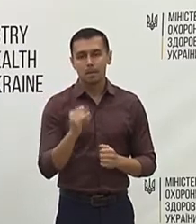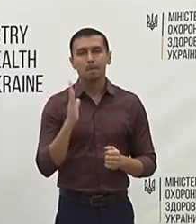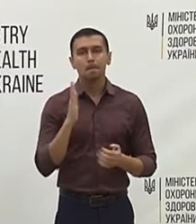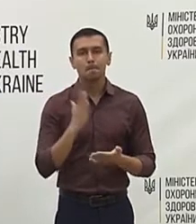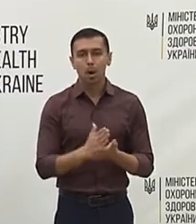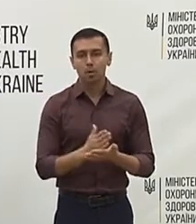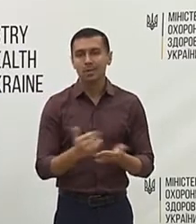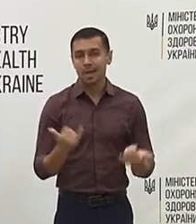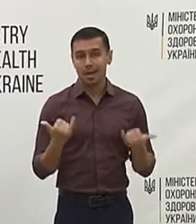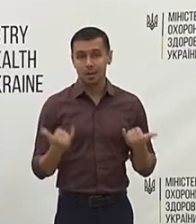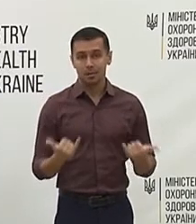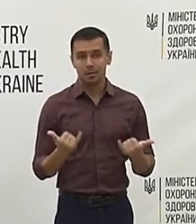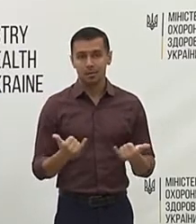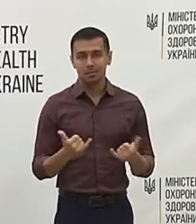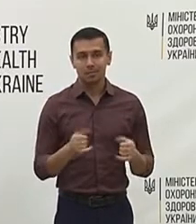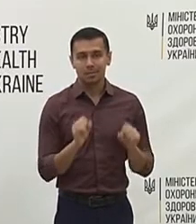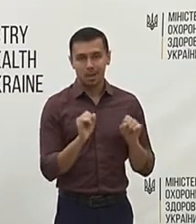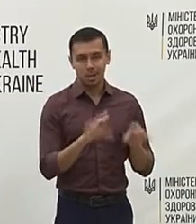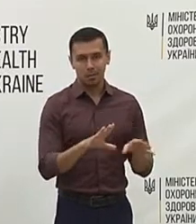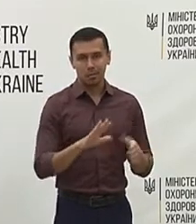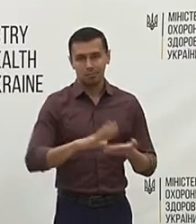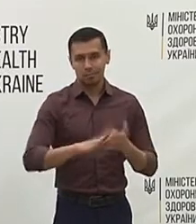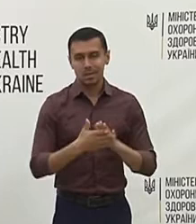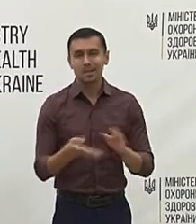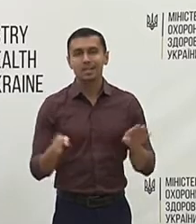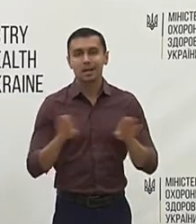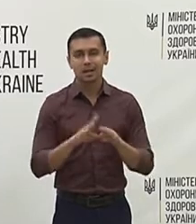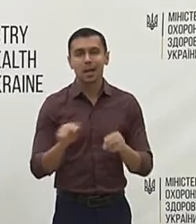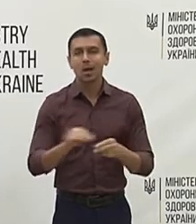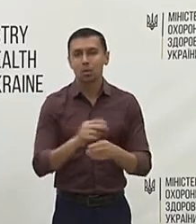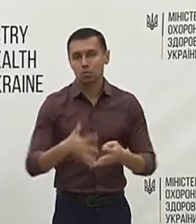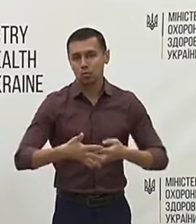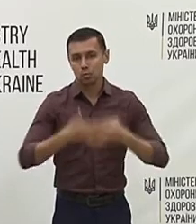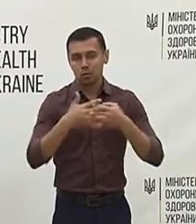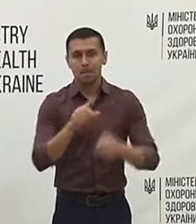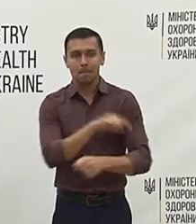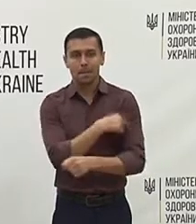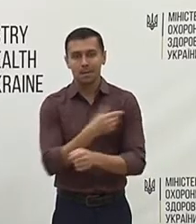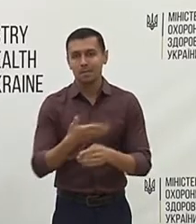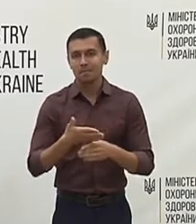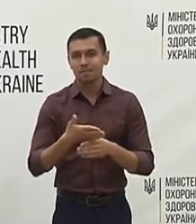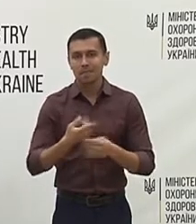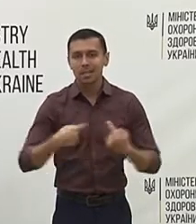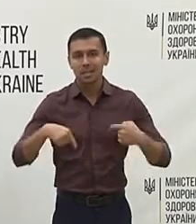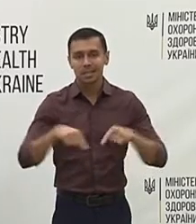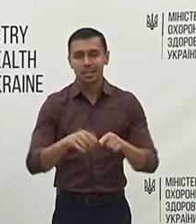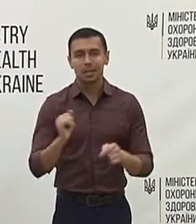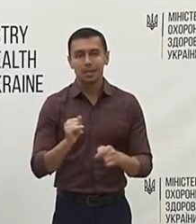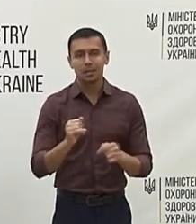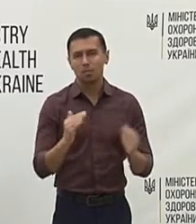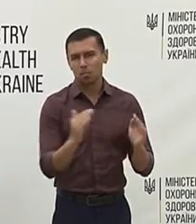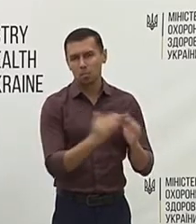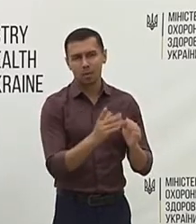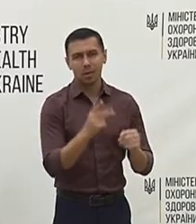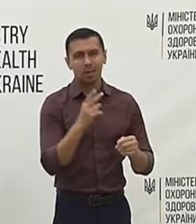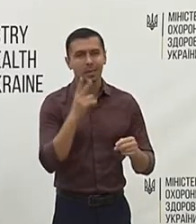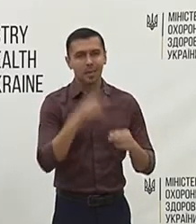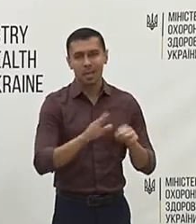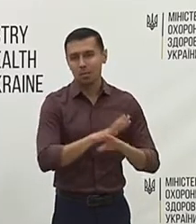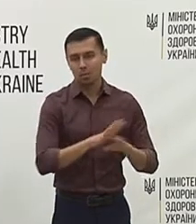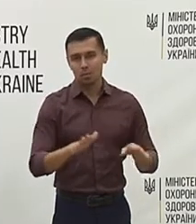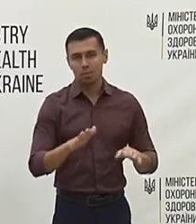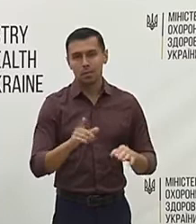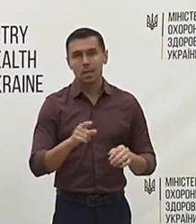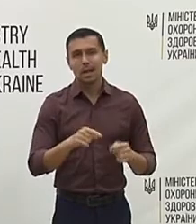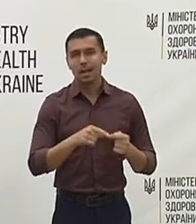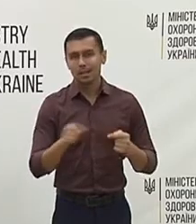мають наразі закинутись там, і закриті на реконструкцію медичні відділення, і бункери недобудовані для